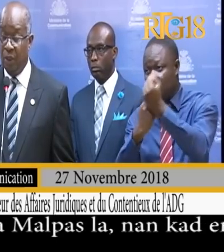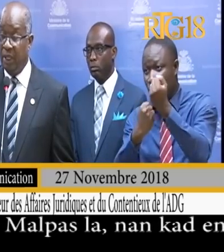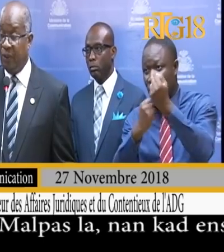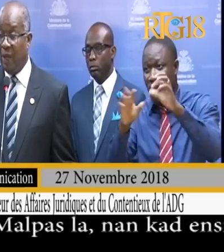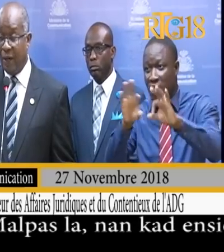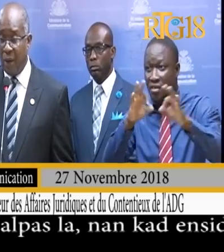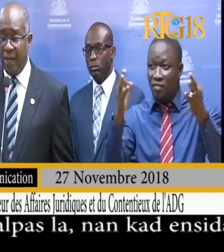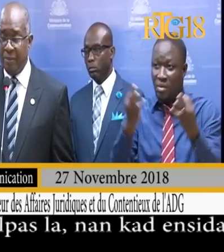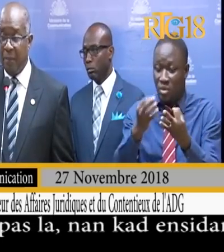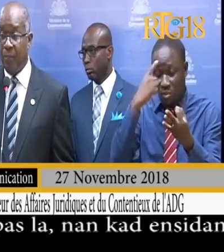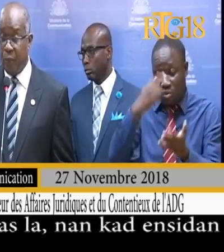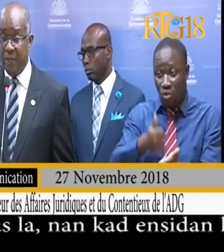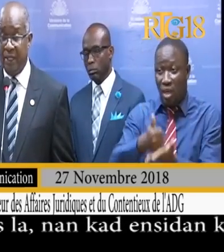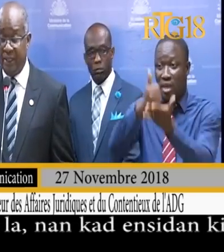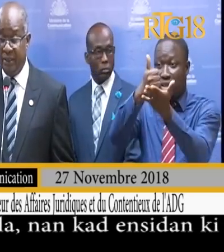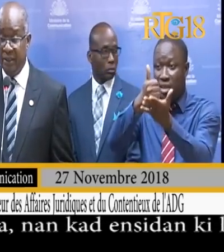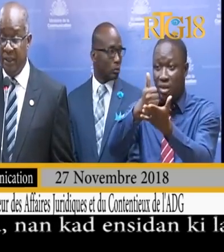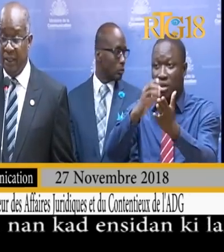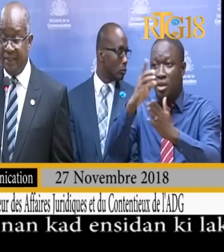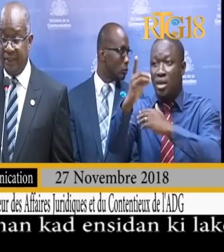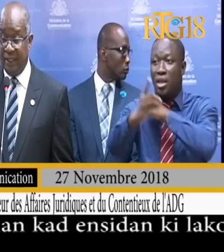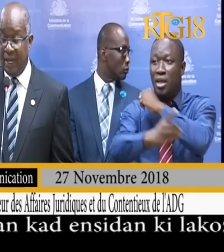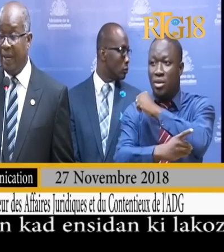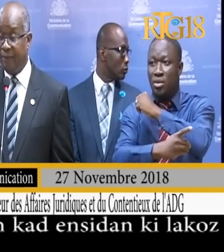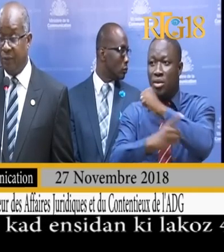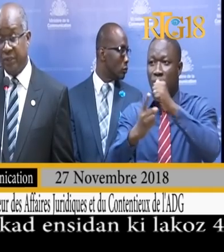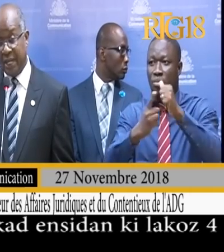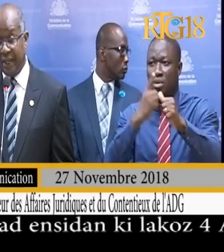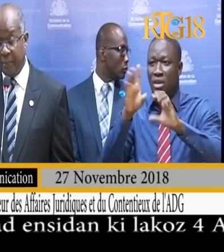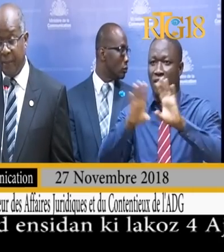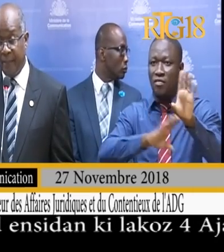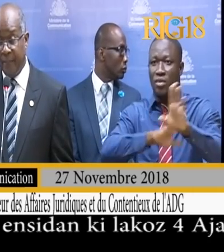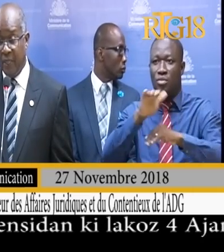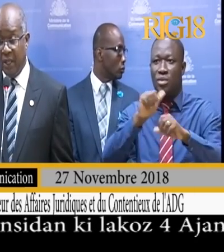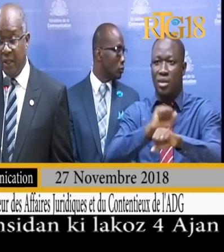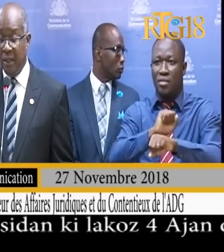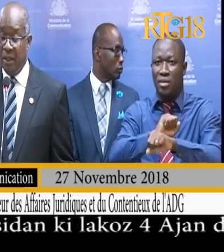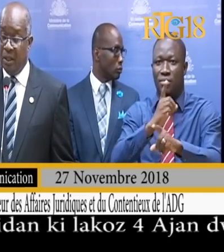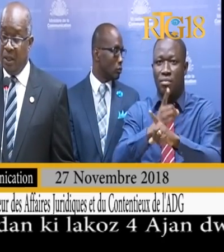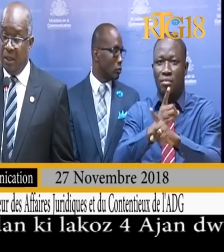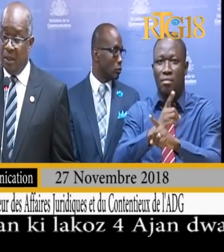ideyo et ke la doan nan li mwen en premier lign, et cetera, la pfè tout sa ou kapab.